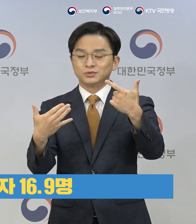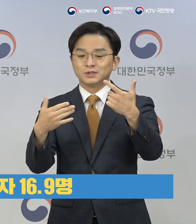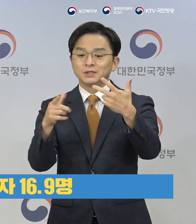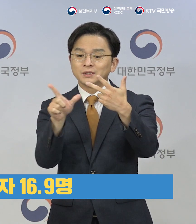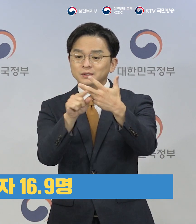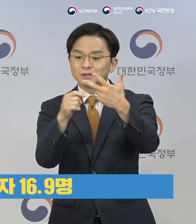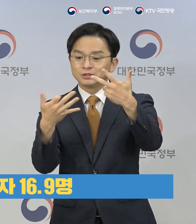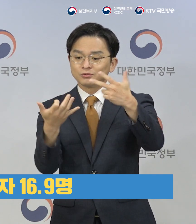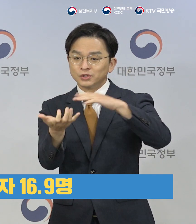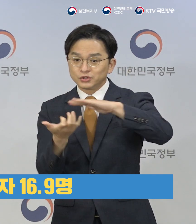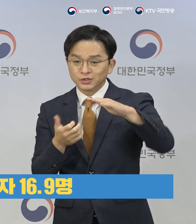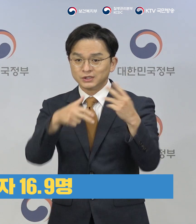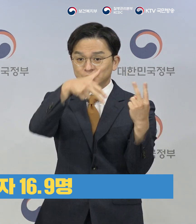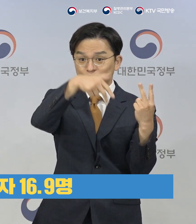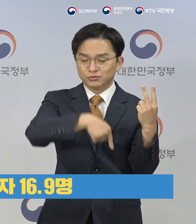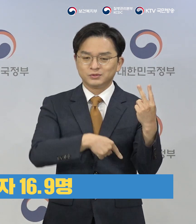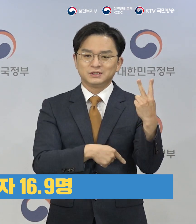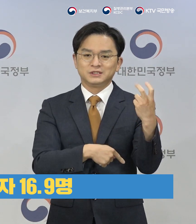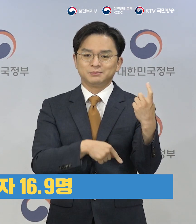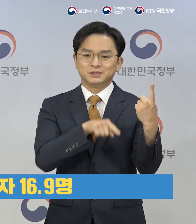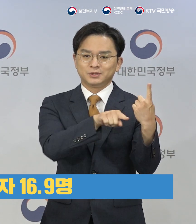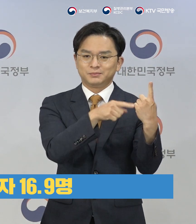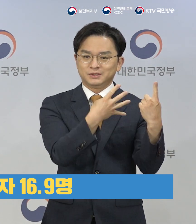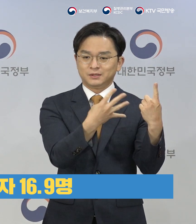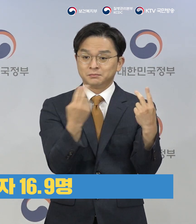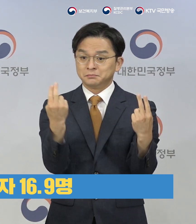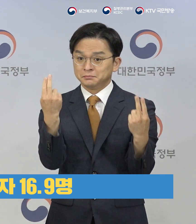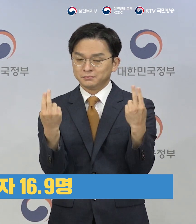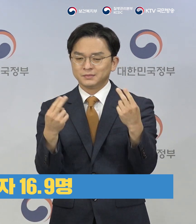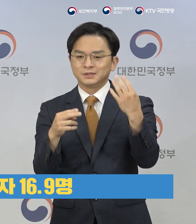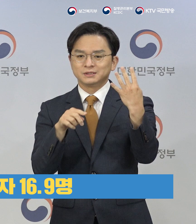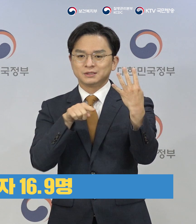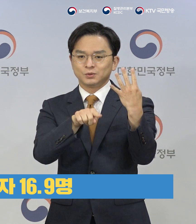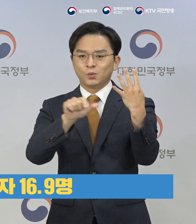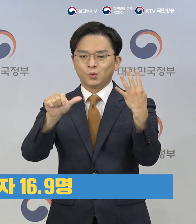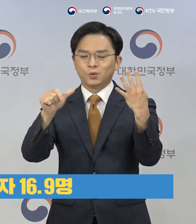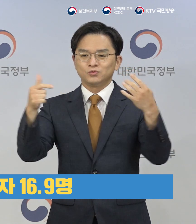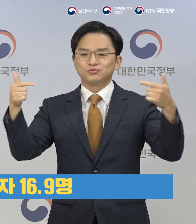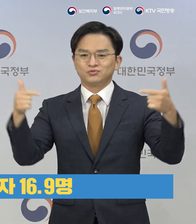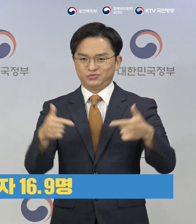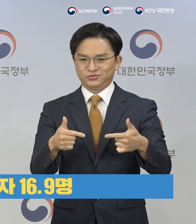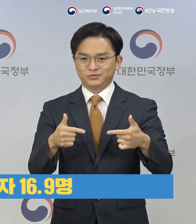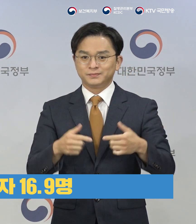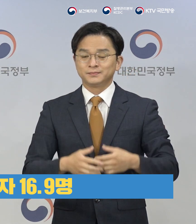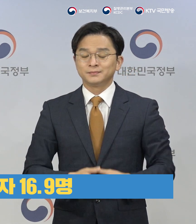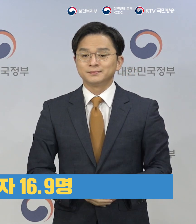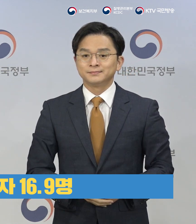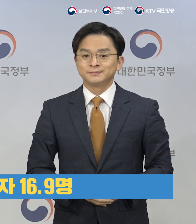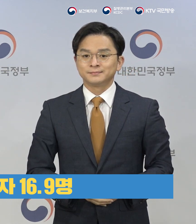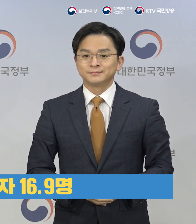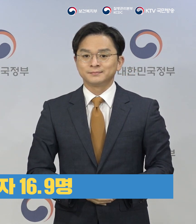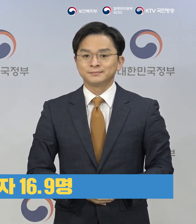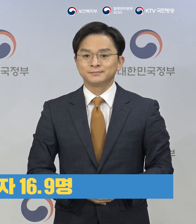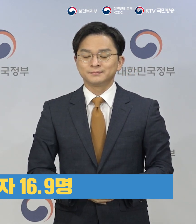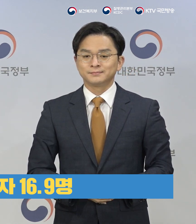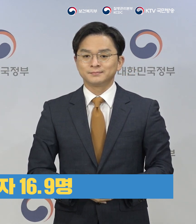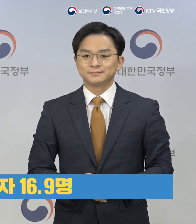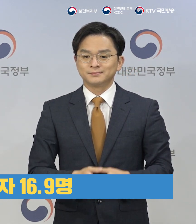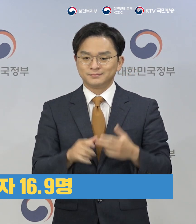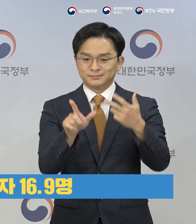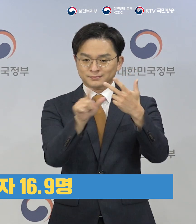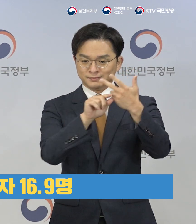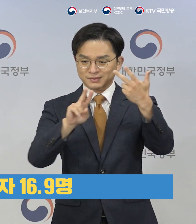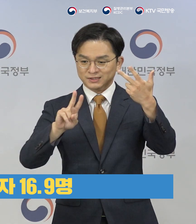환자는 16.9명으로 그 직전 2주간의 21.4명에 비해 4.5명이